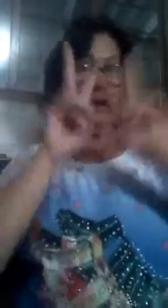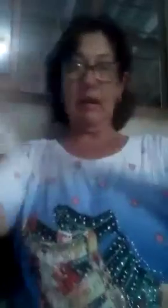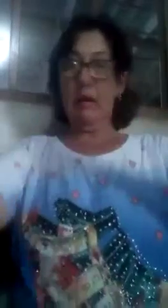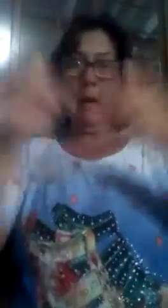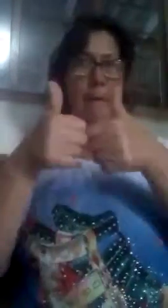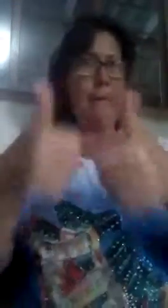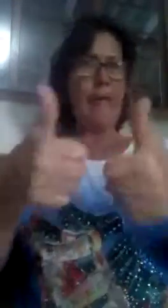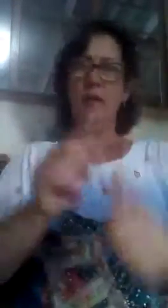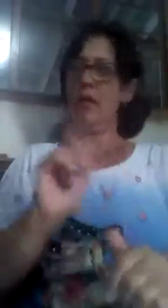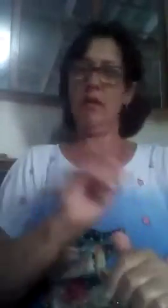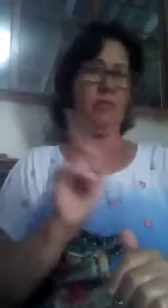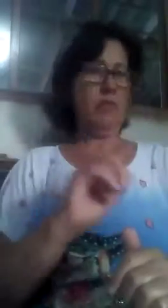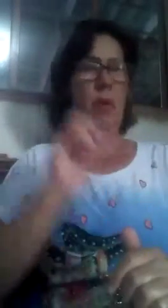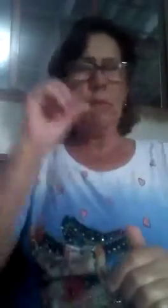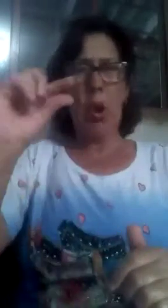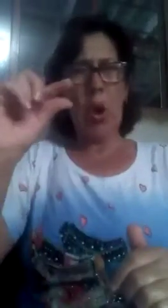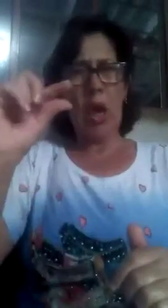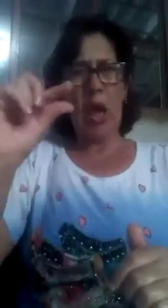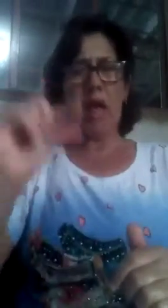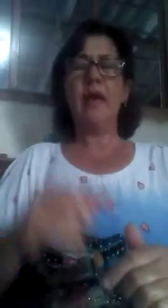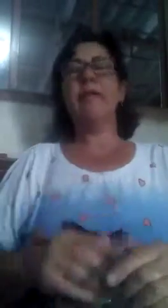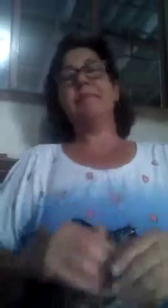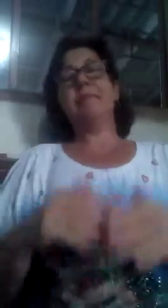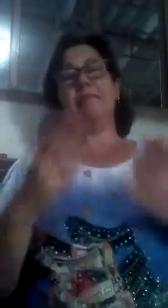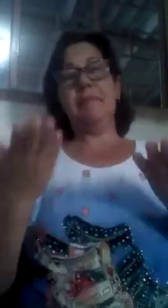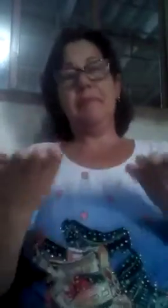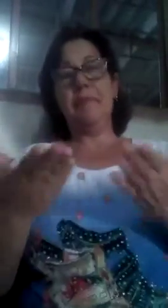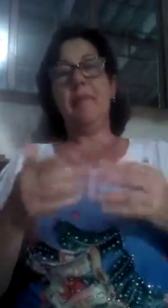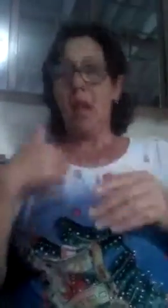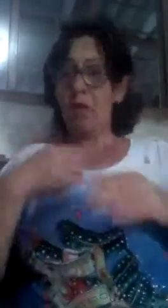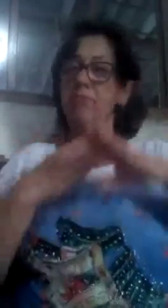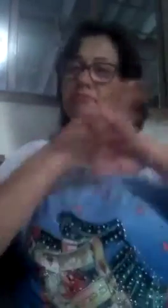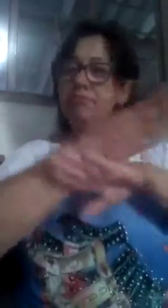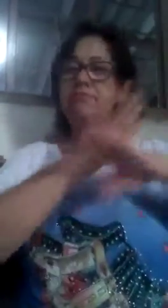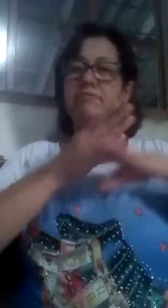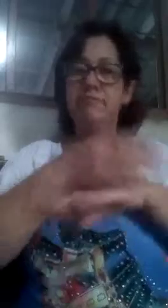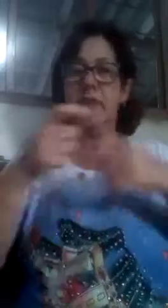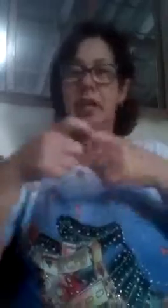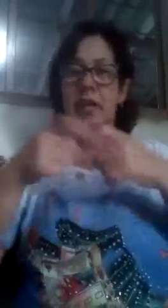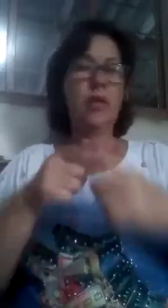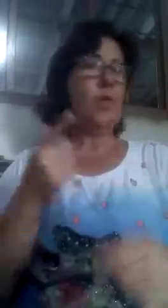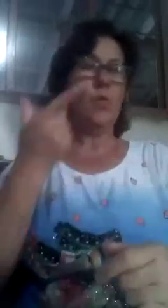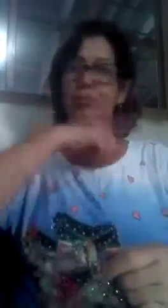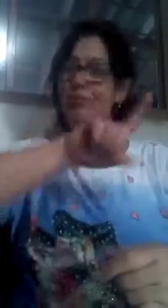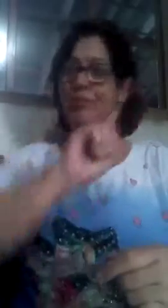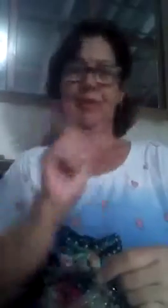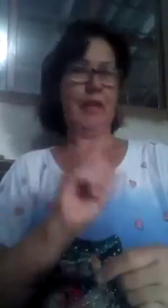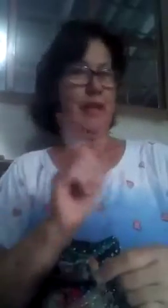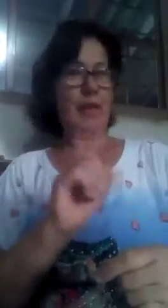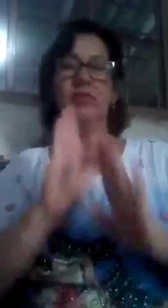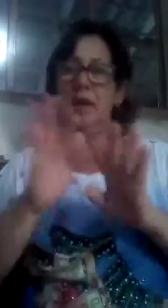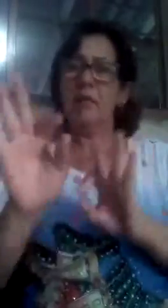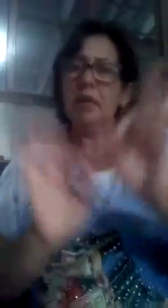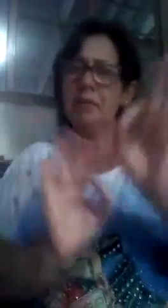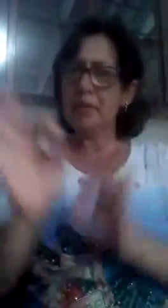nossa. A Caulink é lá no shopping. É. E Algaro é lá onde? Tem lá na Grande Marileuza, tem onde eu paro.